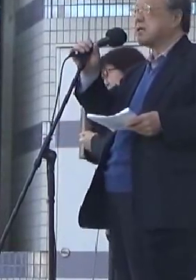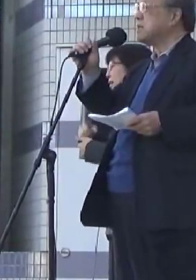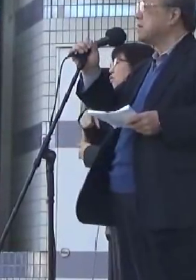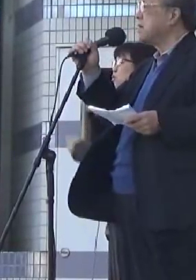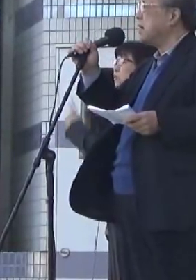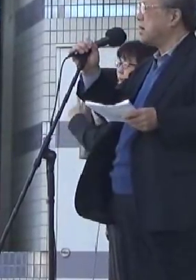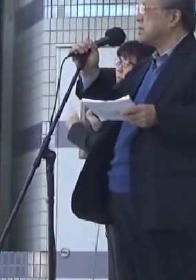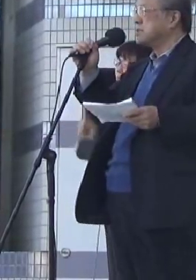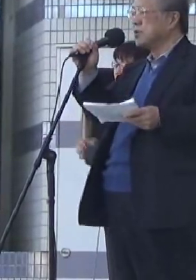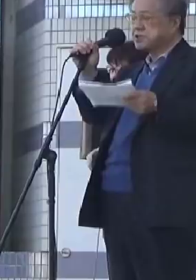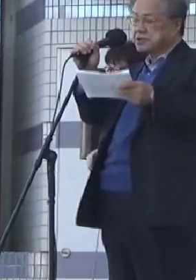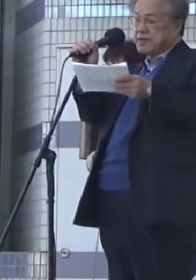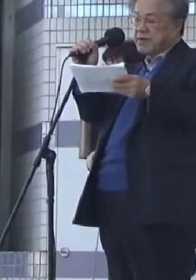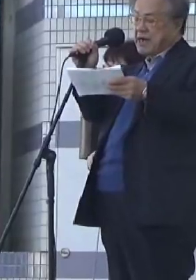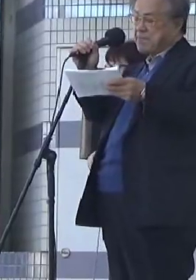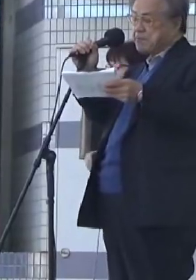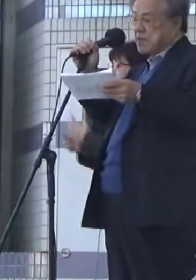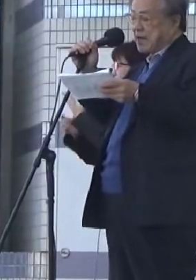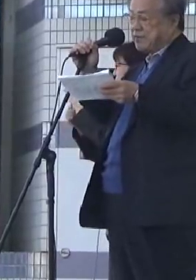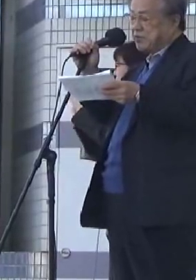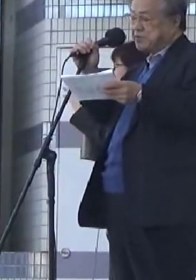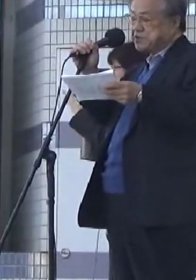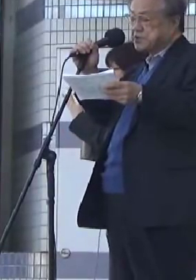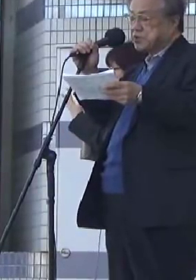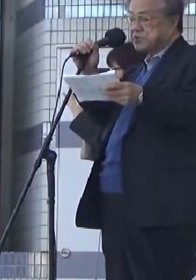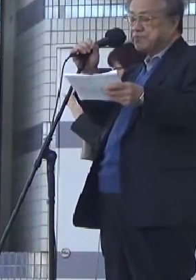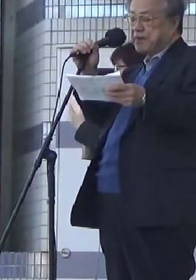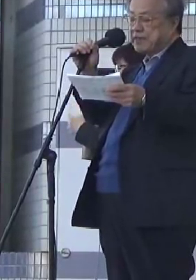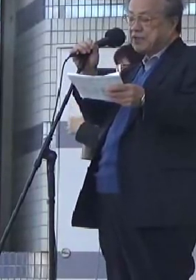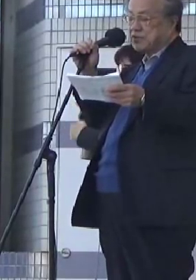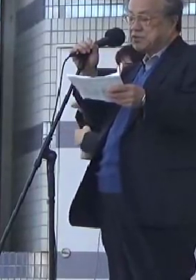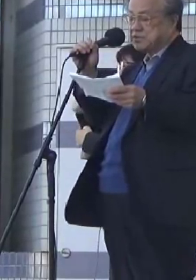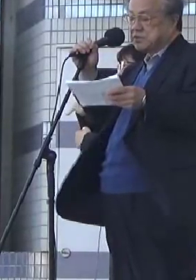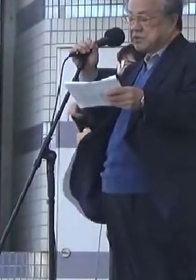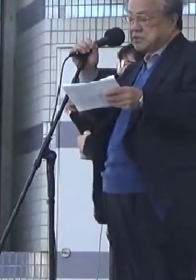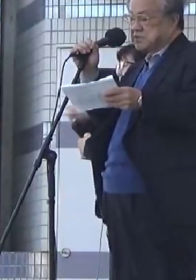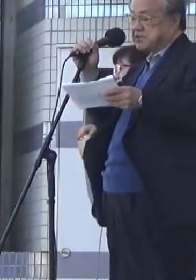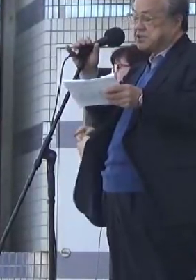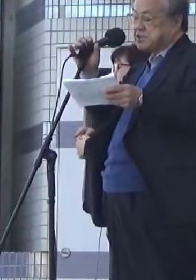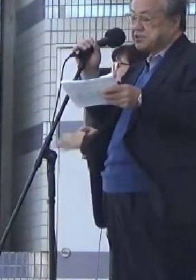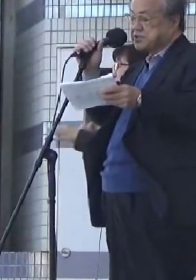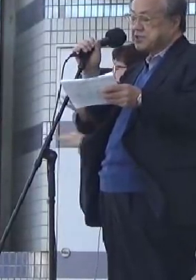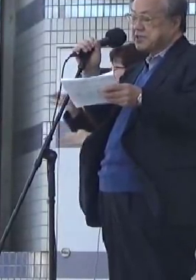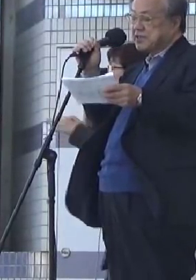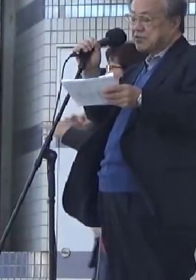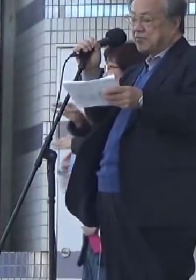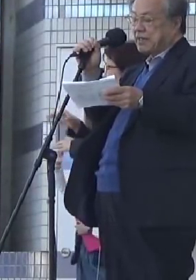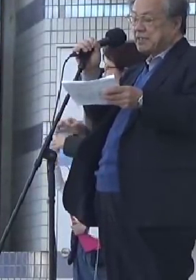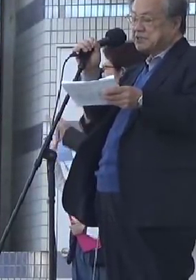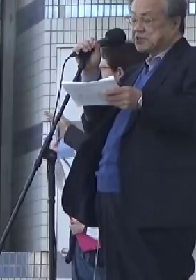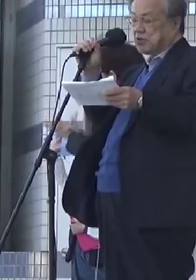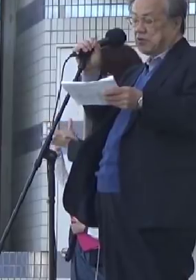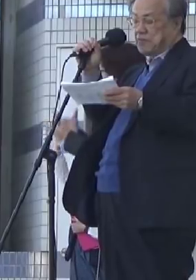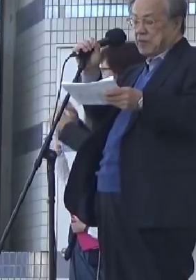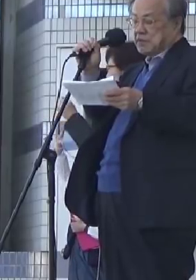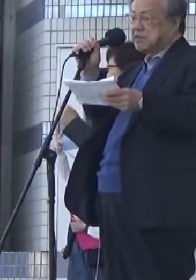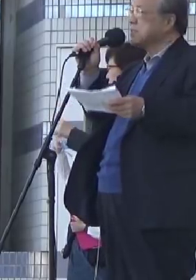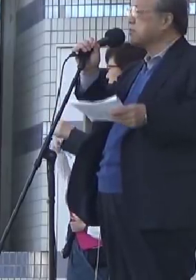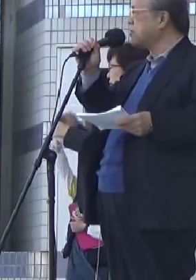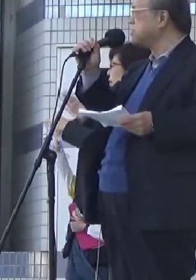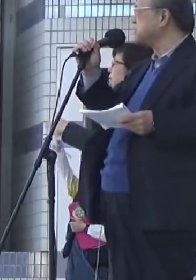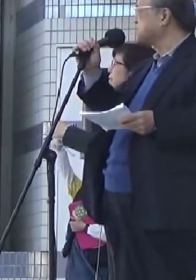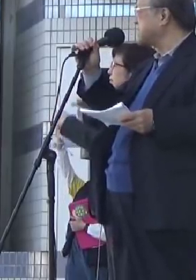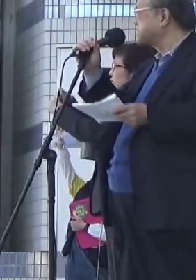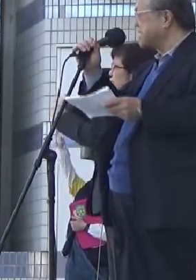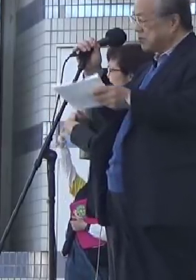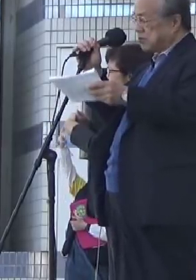。4つ目はアベノミクスの失敗による実質賃金のマイナスと